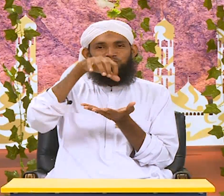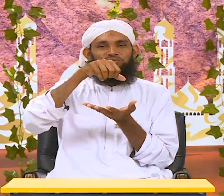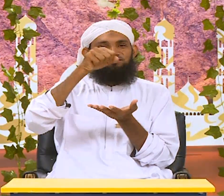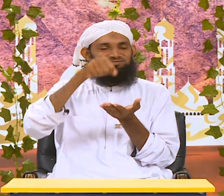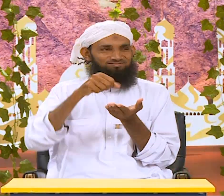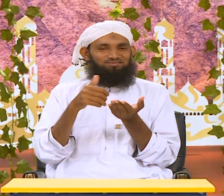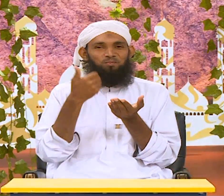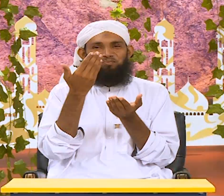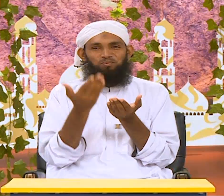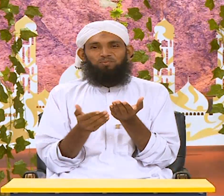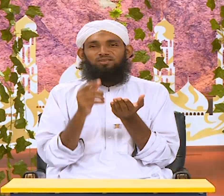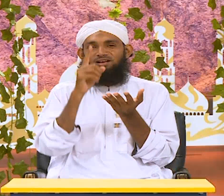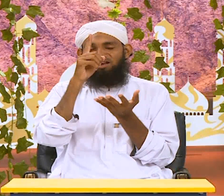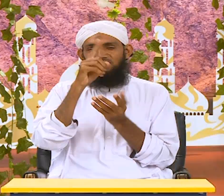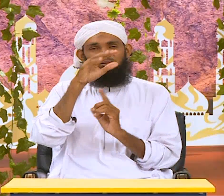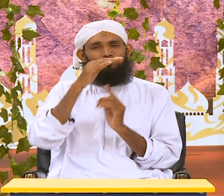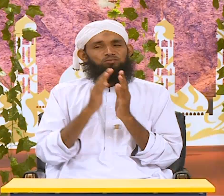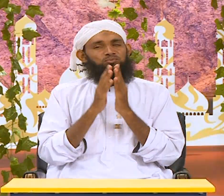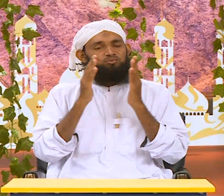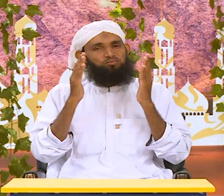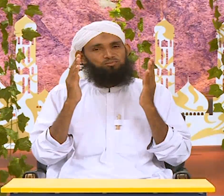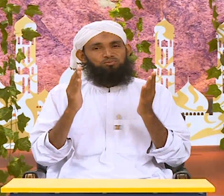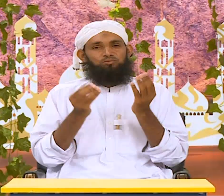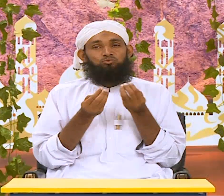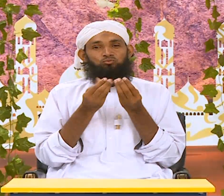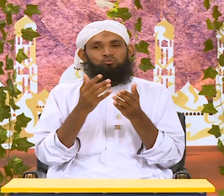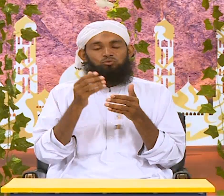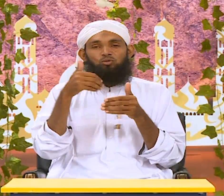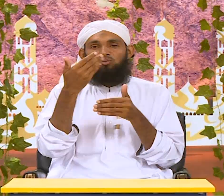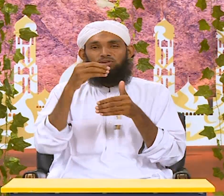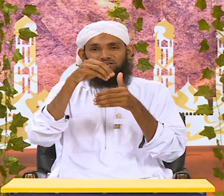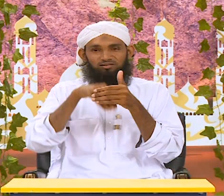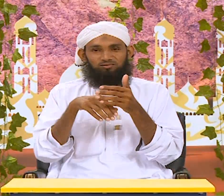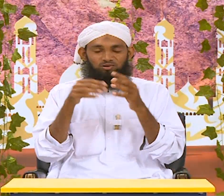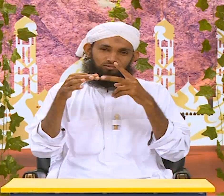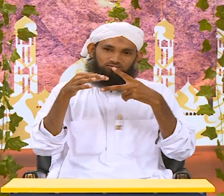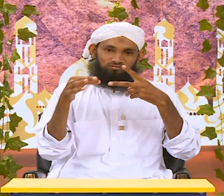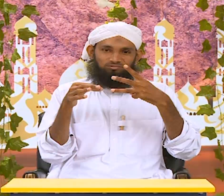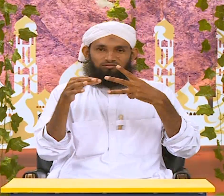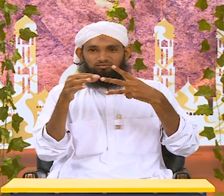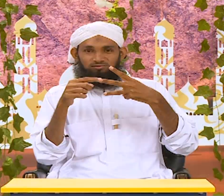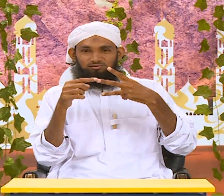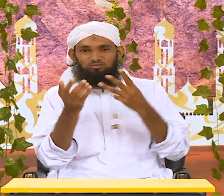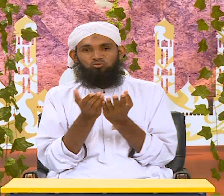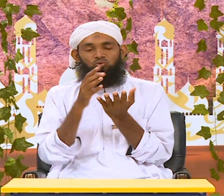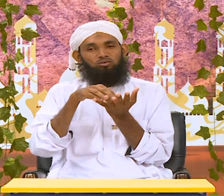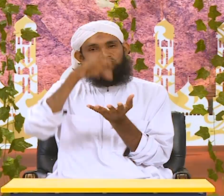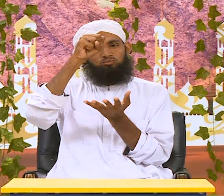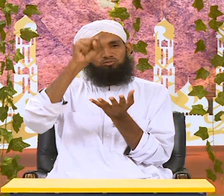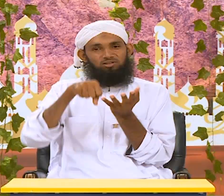ہے، اور اللہ پاک اس سے برتر ہے کہ اول و آخر کو تو قبول فرمائے اور درمیان میں جو دعا مانگی گئی اسے رد کر دے۔ صلو